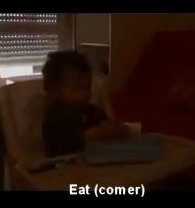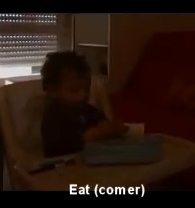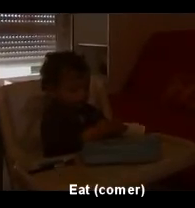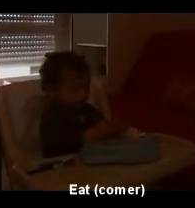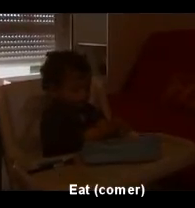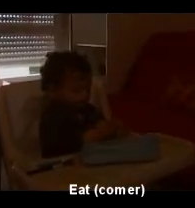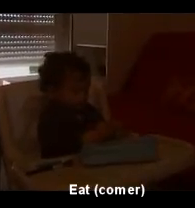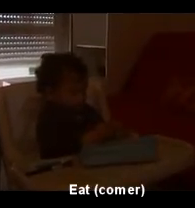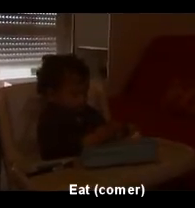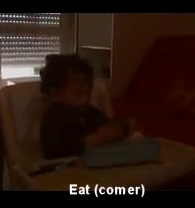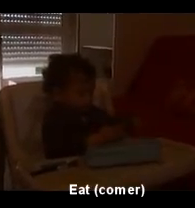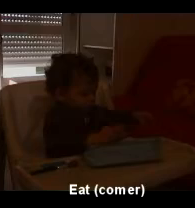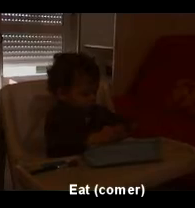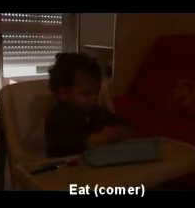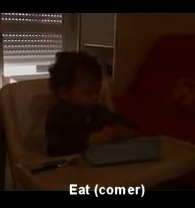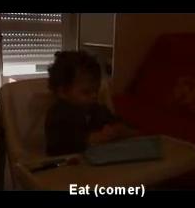¡Eat! ¡Eat!